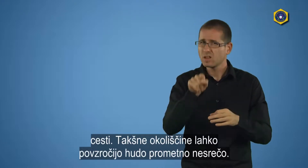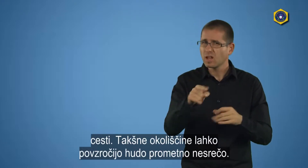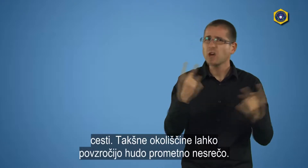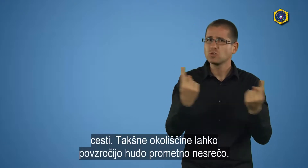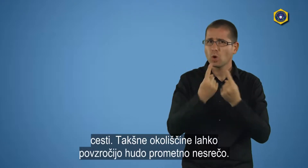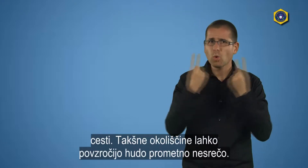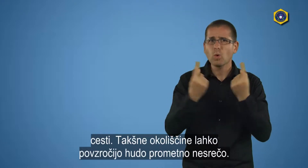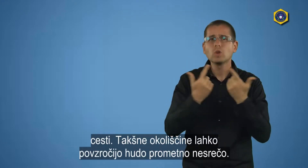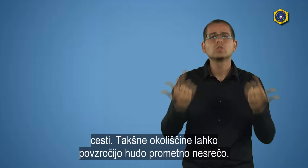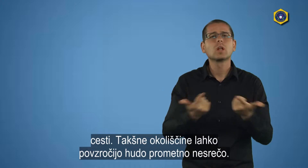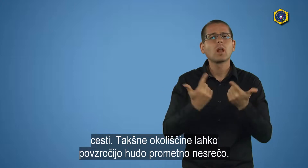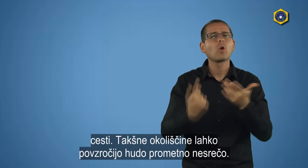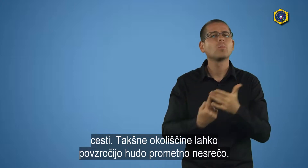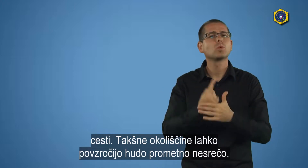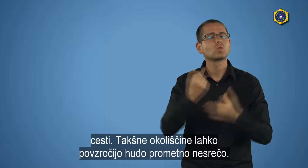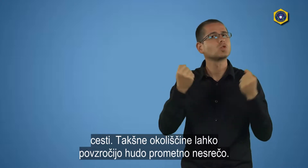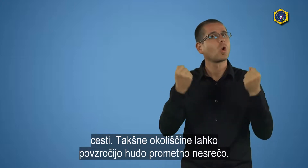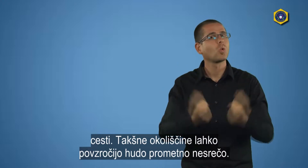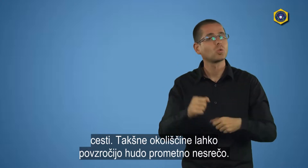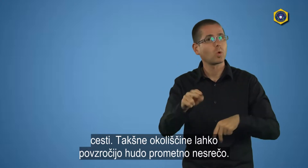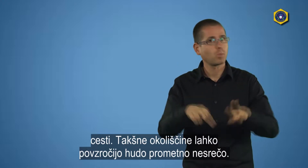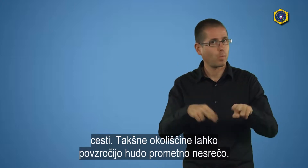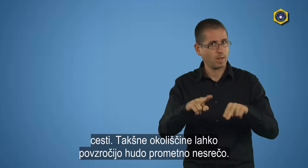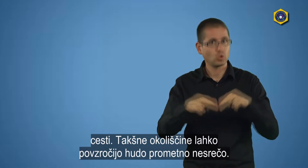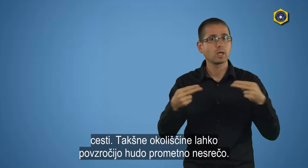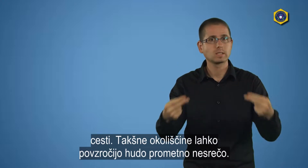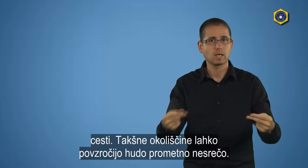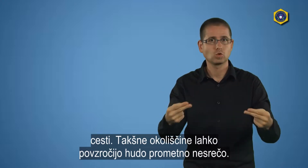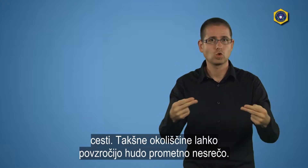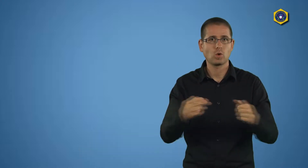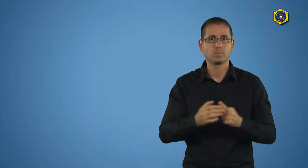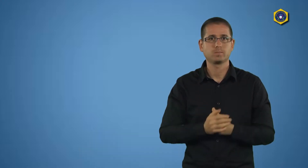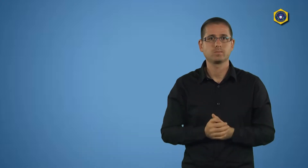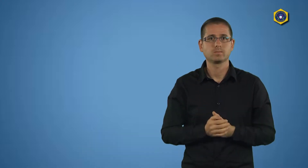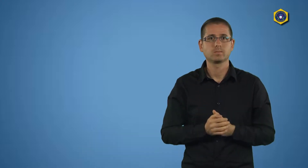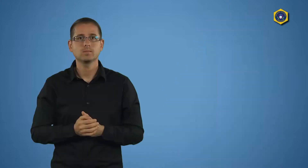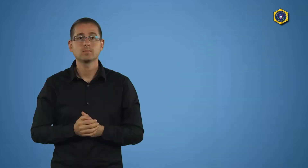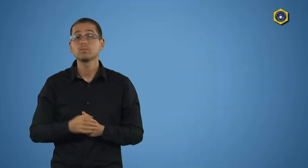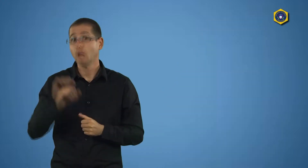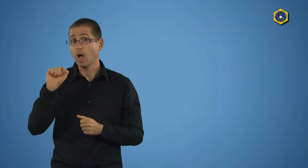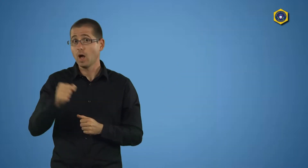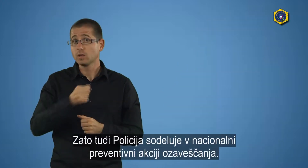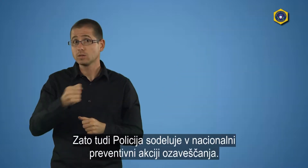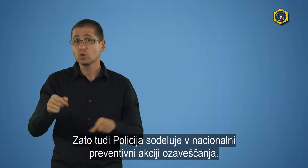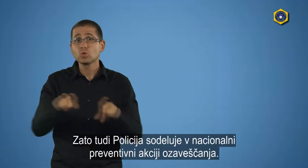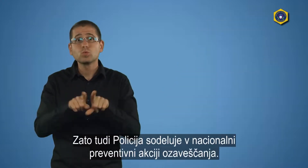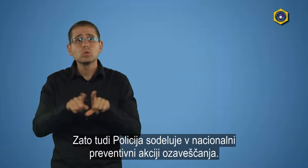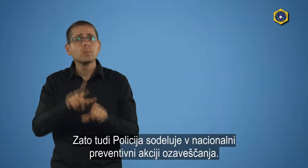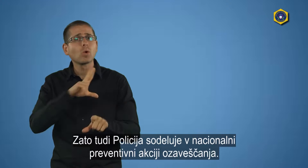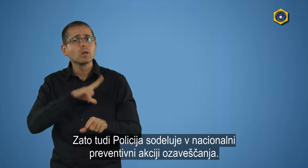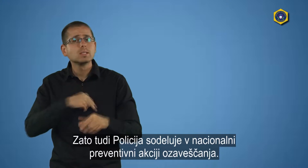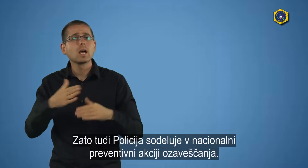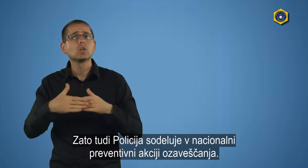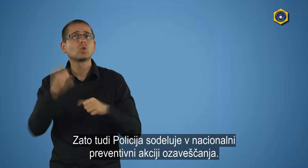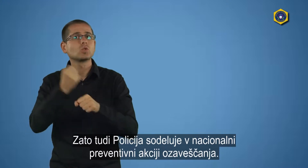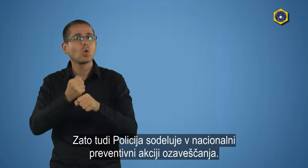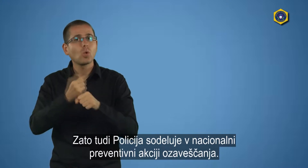Takšne okoliščine lahko povzročijo hudo prometno nesrečo. Zato tudi policija sodeluje v